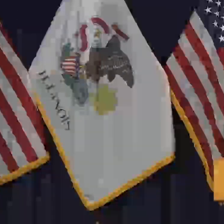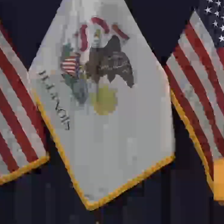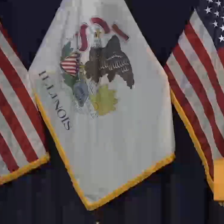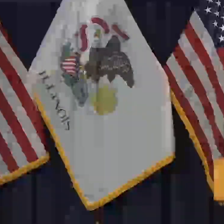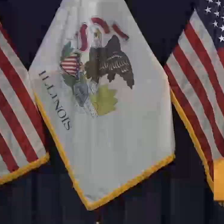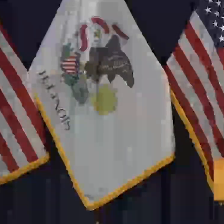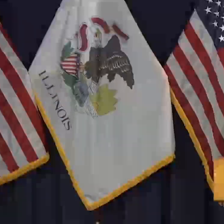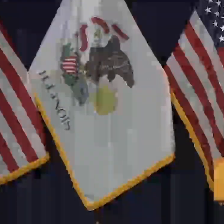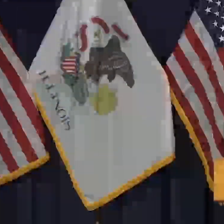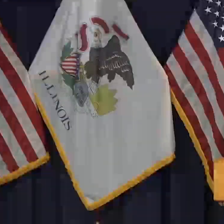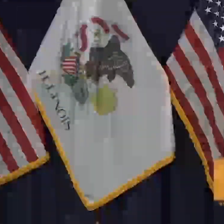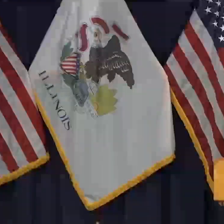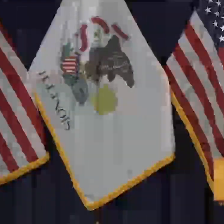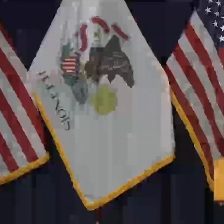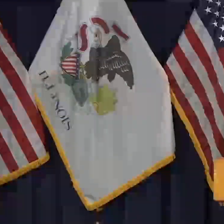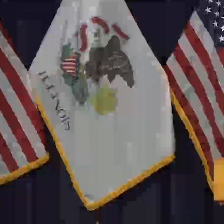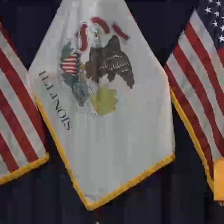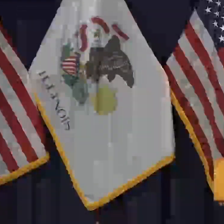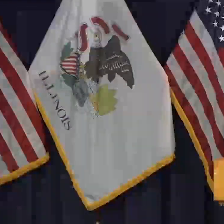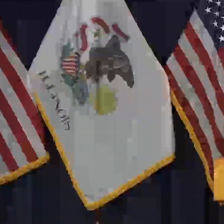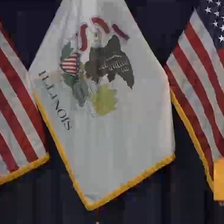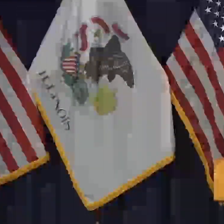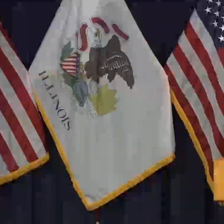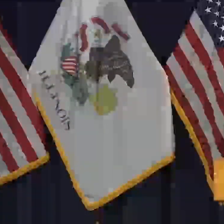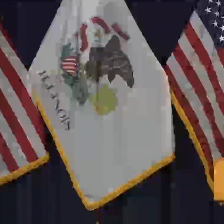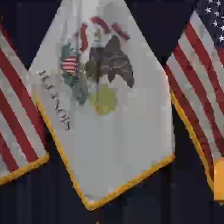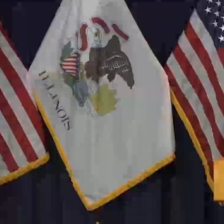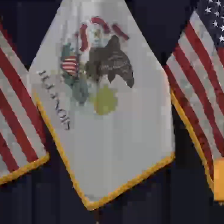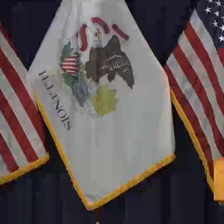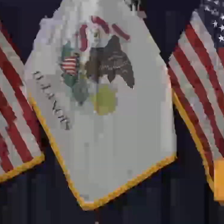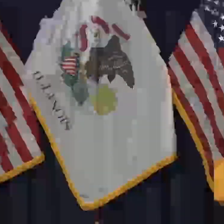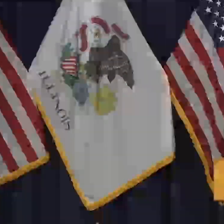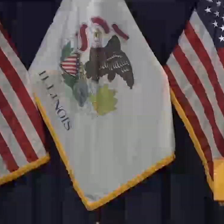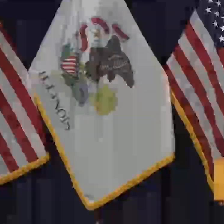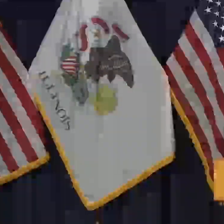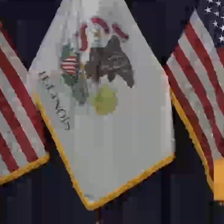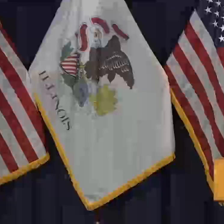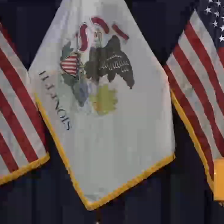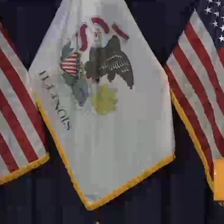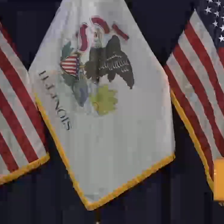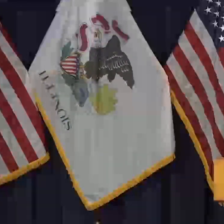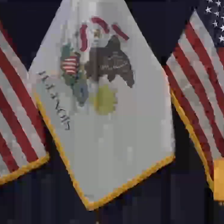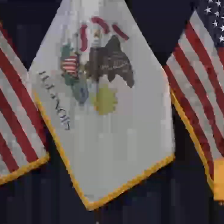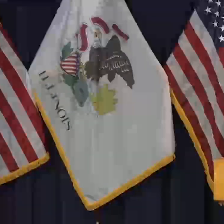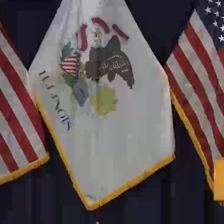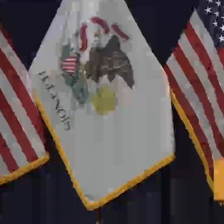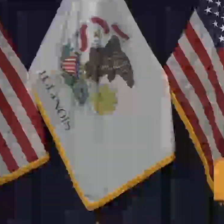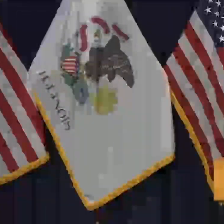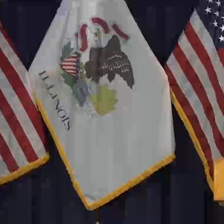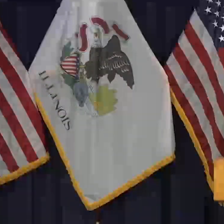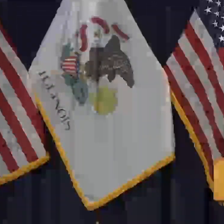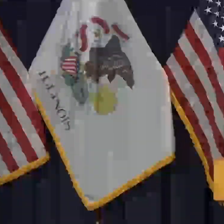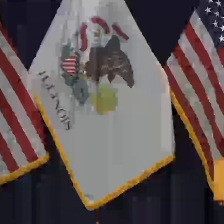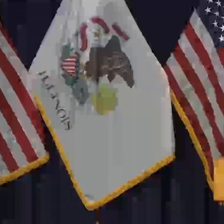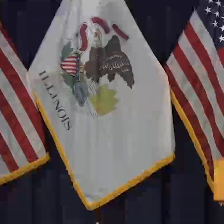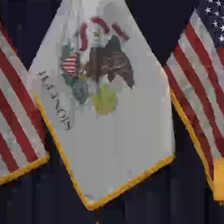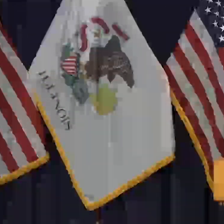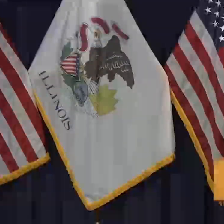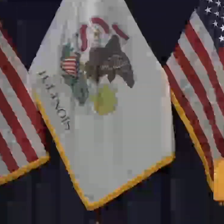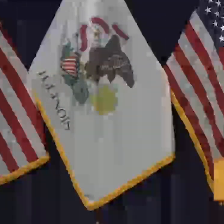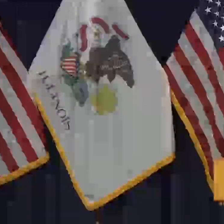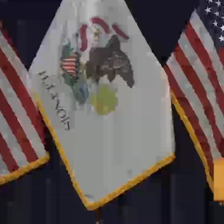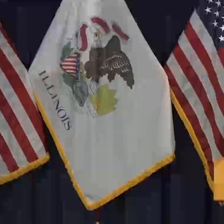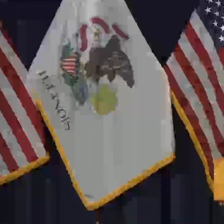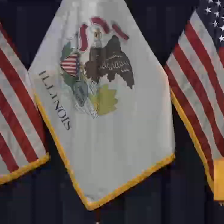Recuerdo, debemos continuar quedarse en casa cuando podemos. Debemos cubrirnos la cara